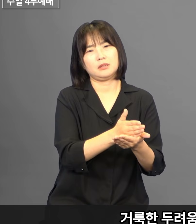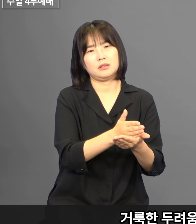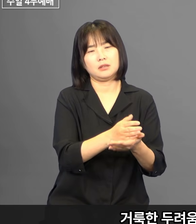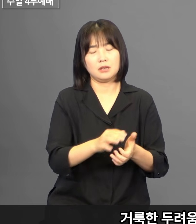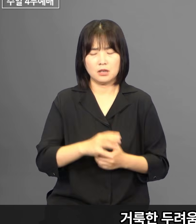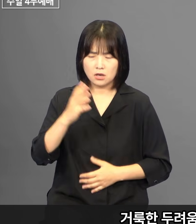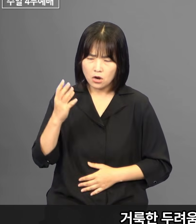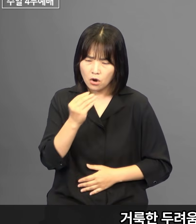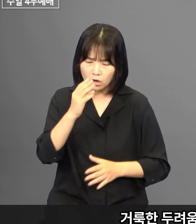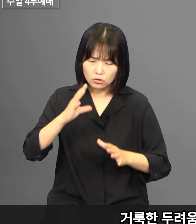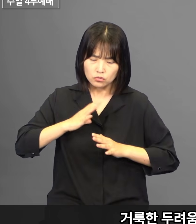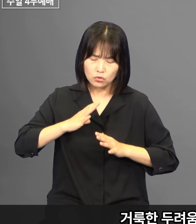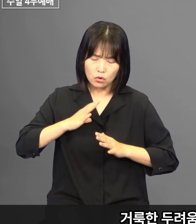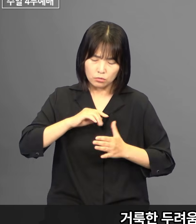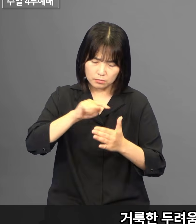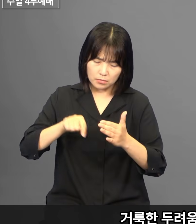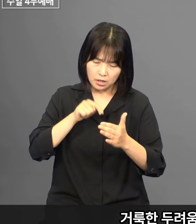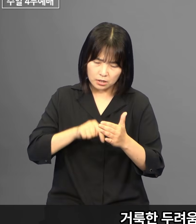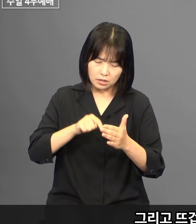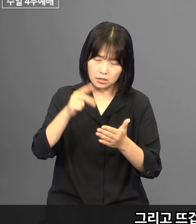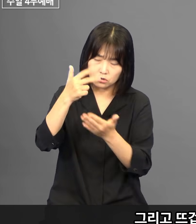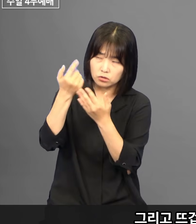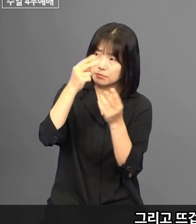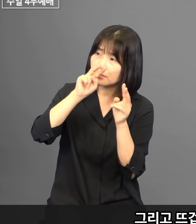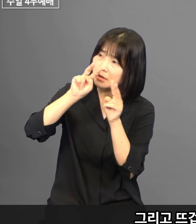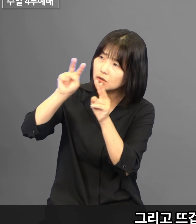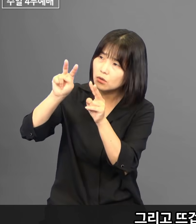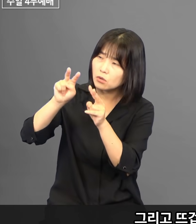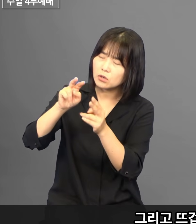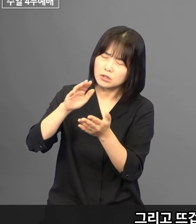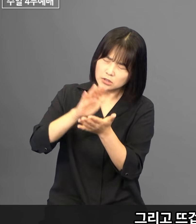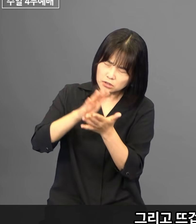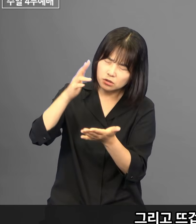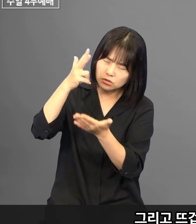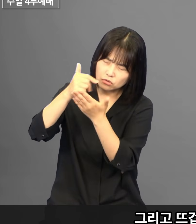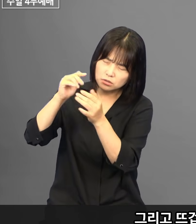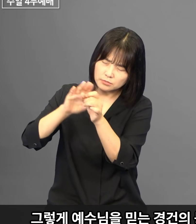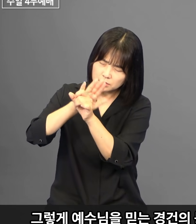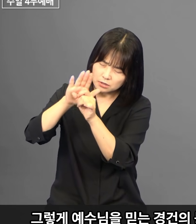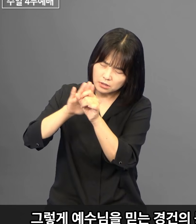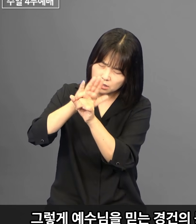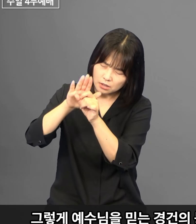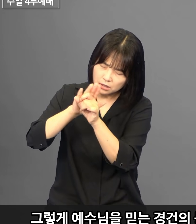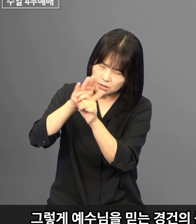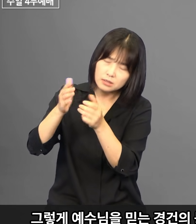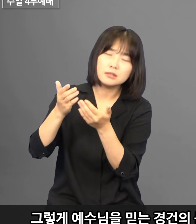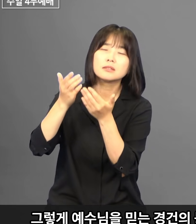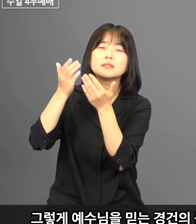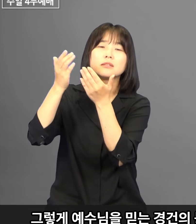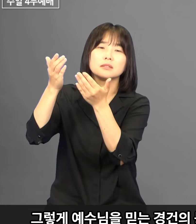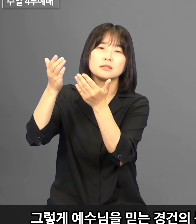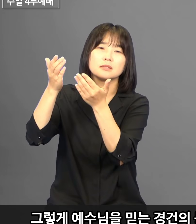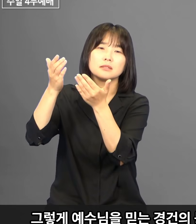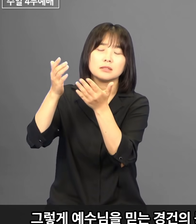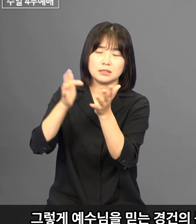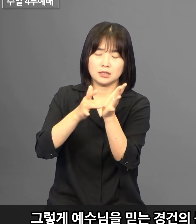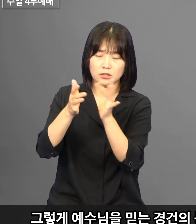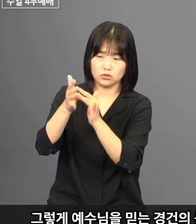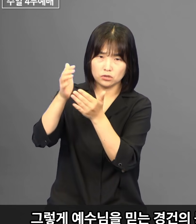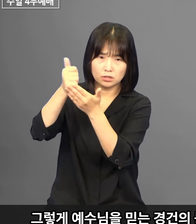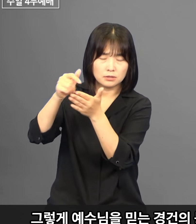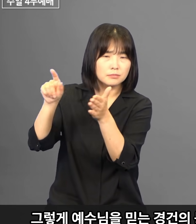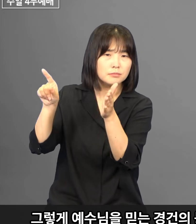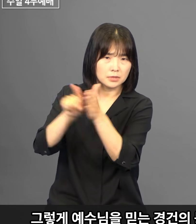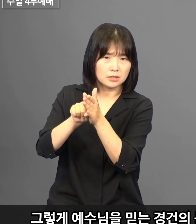거룩한 두려움 속에 주님을 바라보고, 그리고 뜨겁게 주님을 사랑하는, 그렇게 예수님을 믿는 경건의